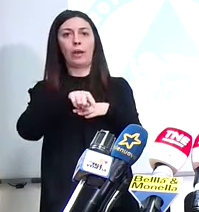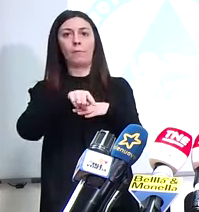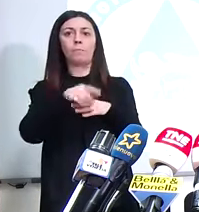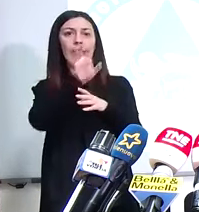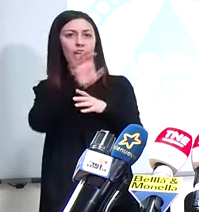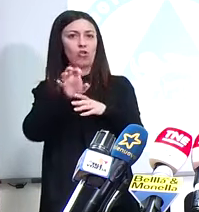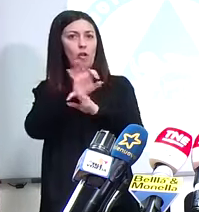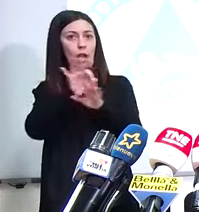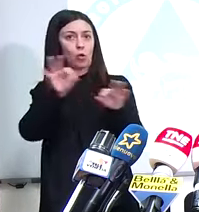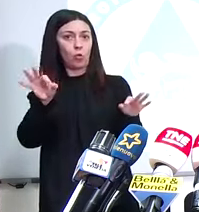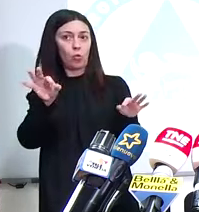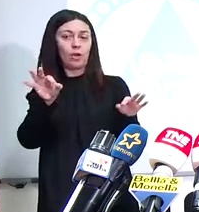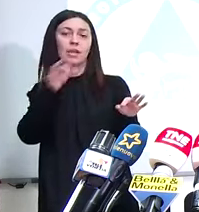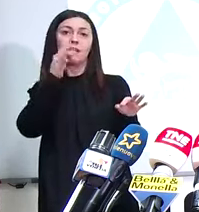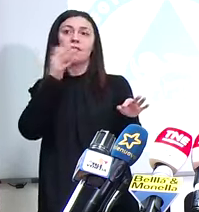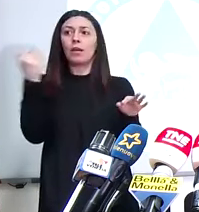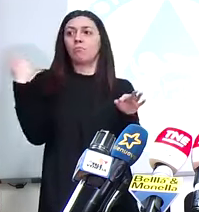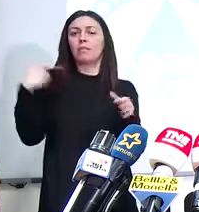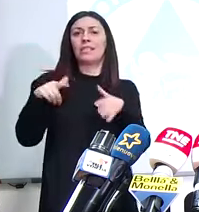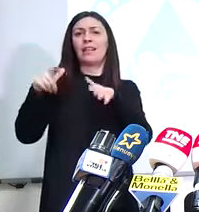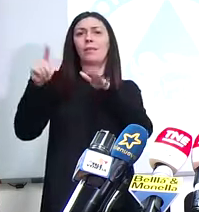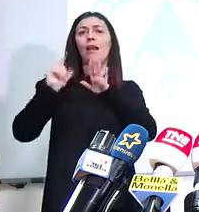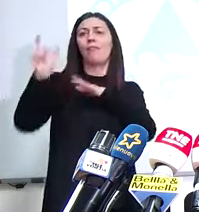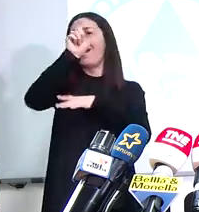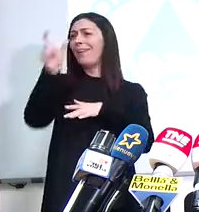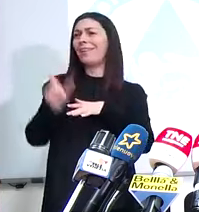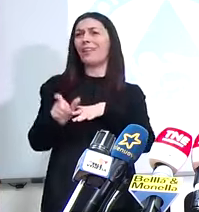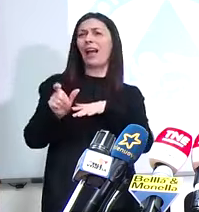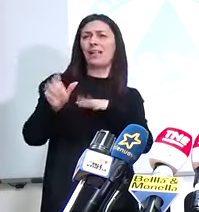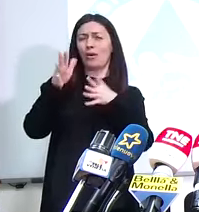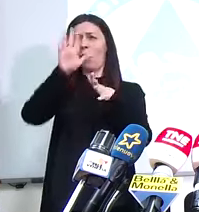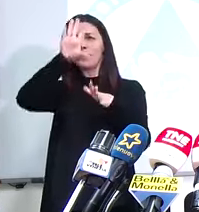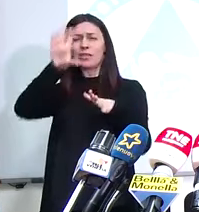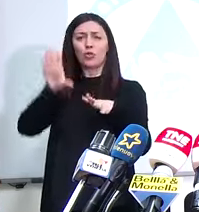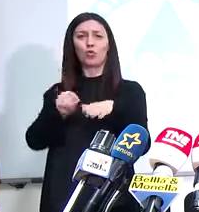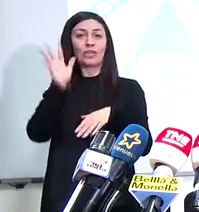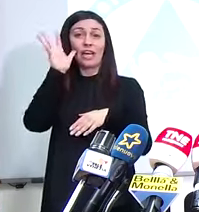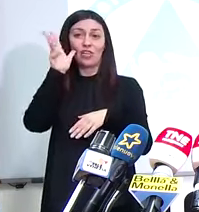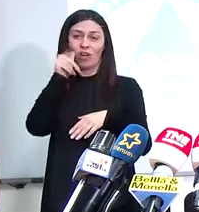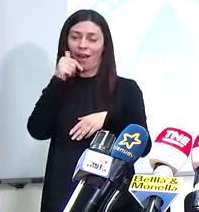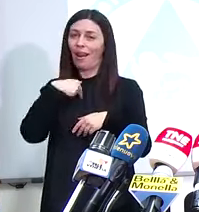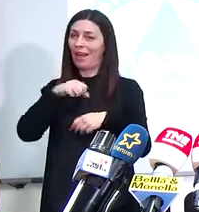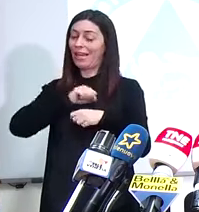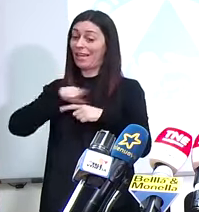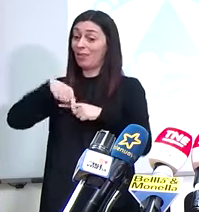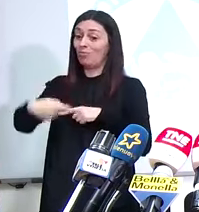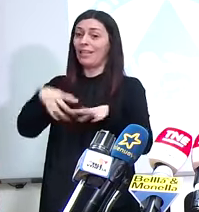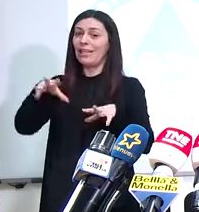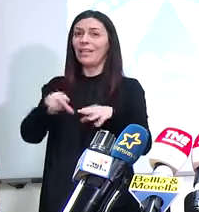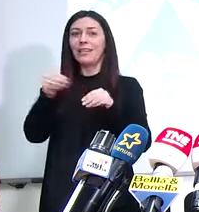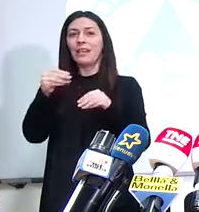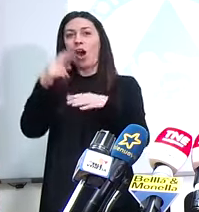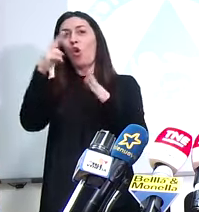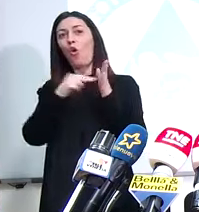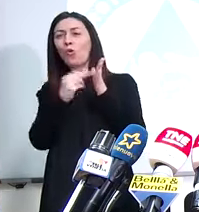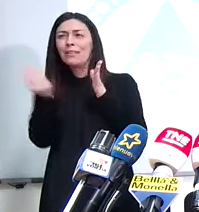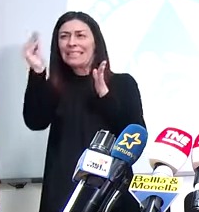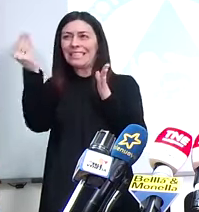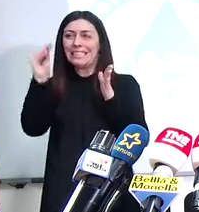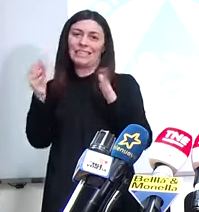tutta giallo quasi tutta gialla della scorsa settimana si colorerà un po di più e quindi immagino anche che il tema dell'apertura